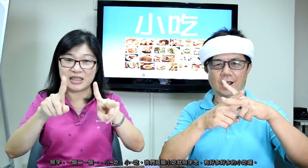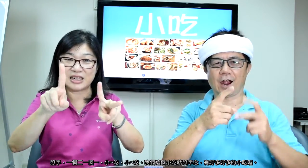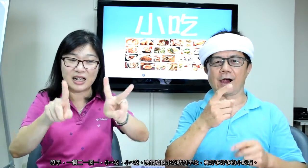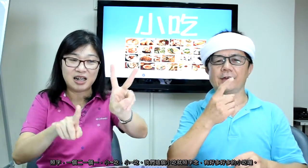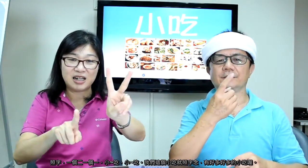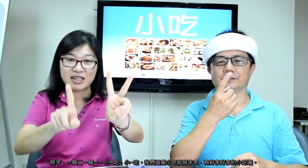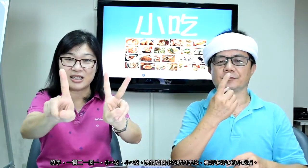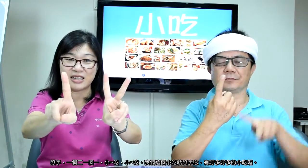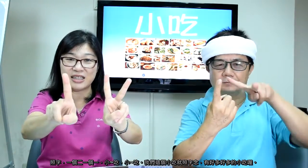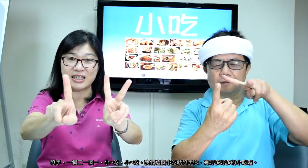个二，一个一，